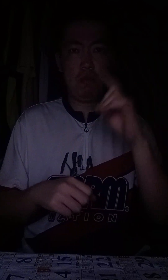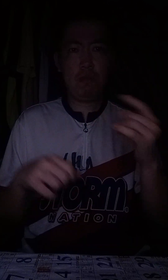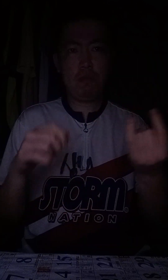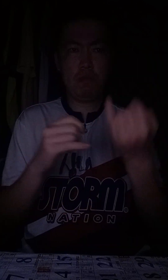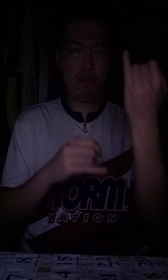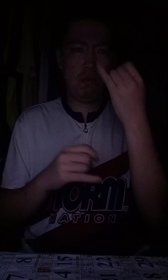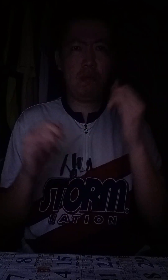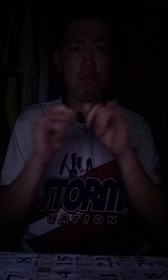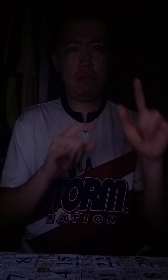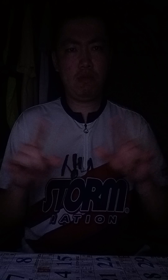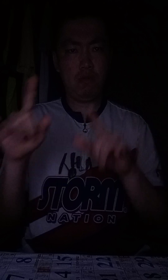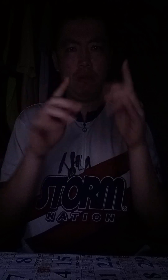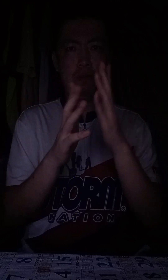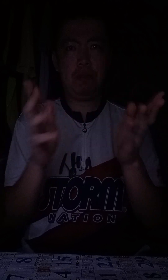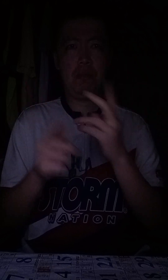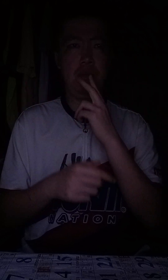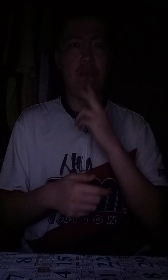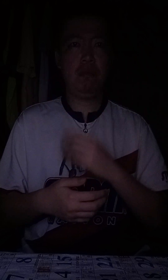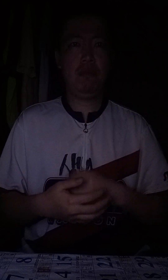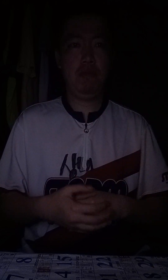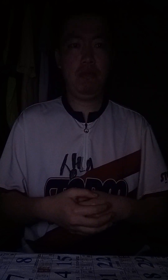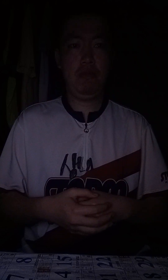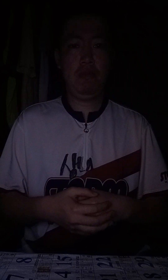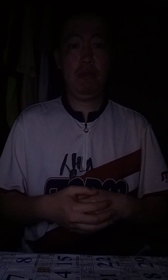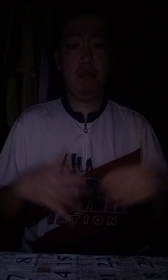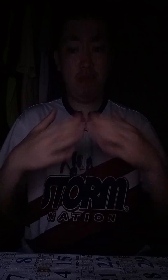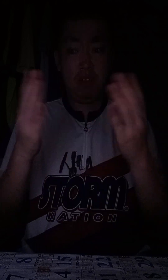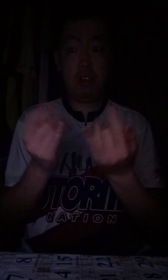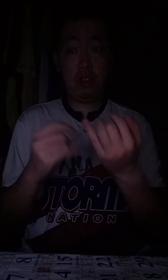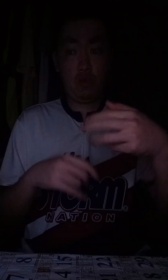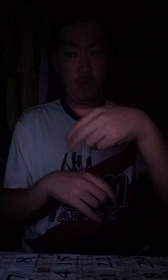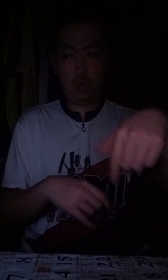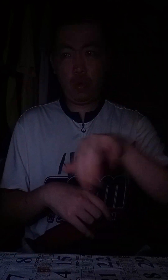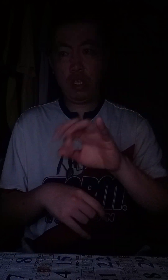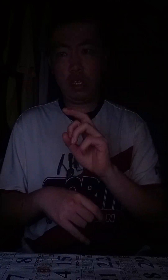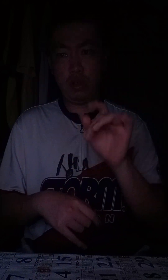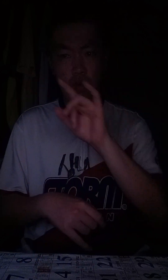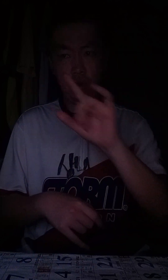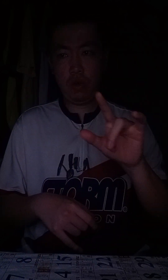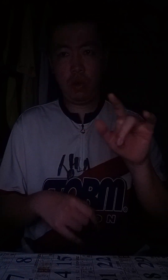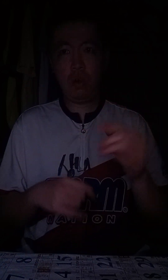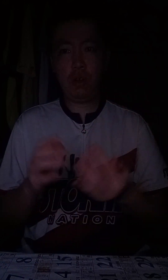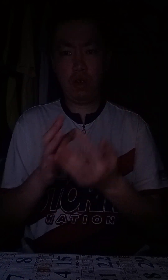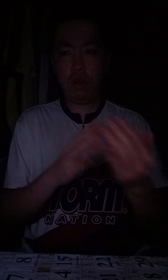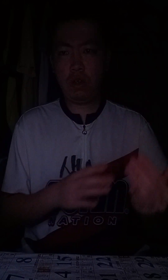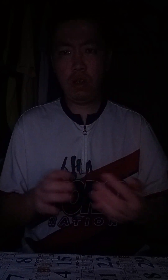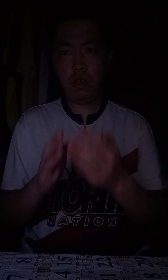경위를 조사하고 있습니다. 비슷한 시각 충북 충주시의 한 도로에선 50대 여성이 몰던